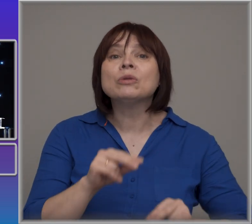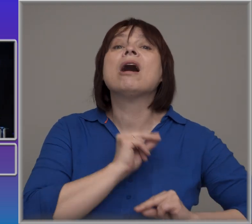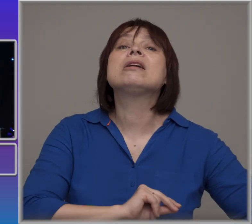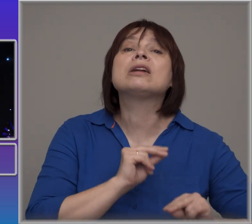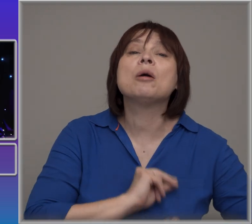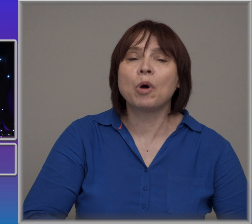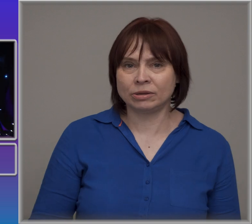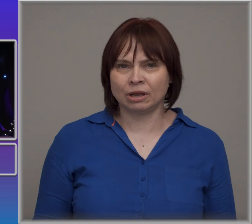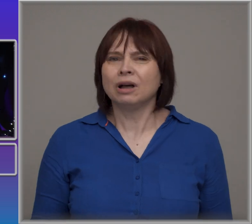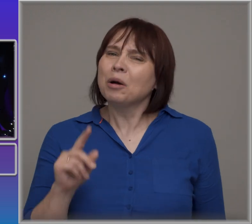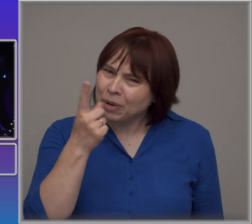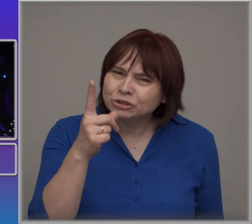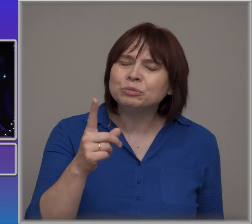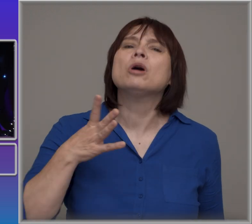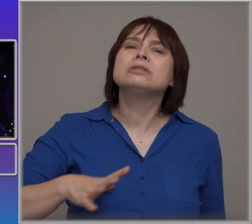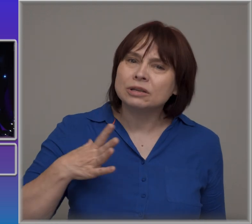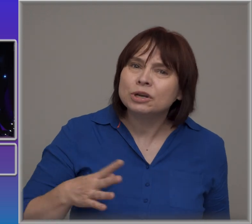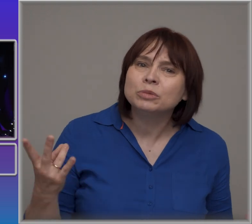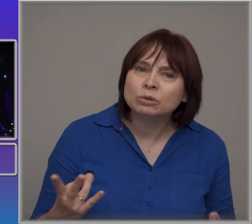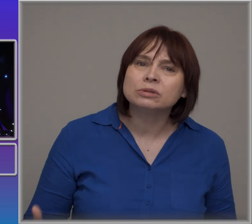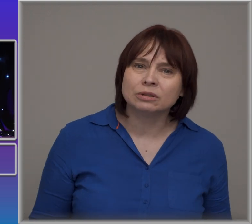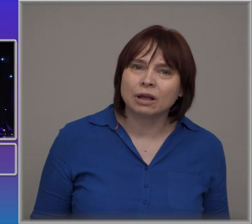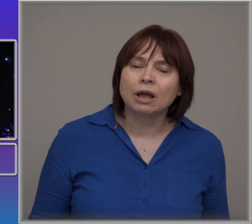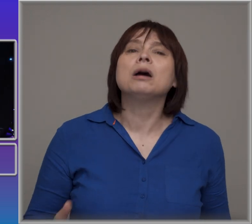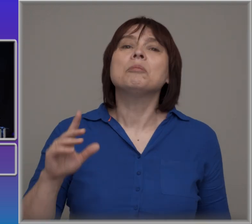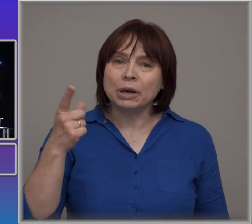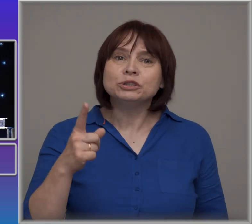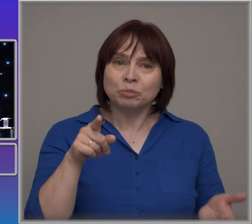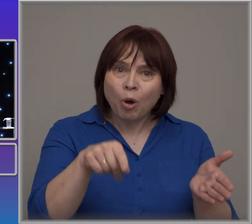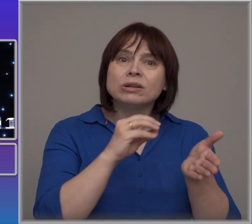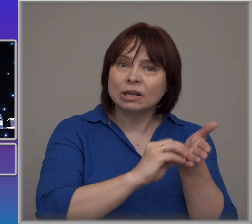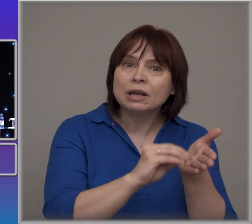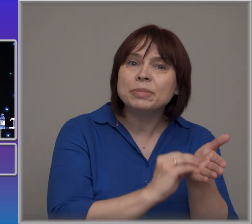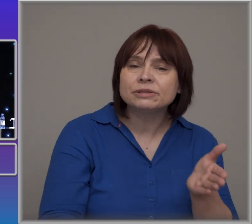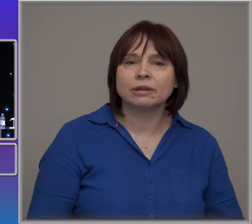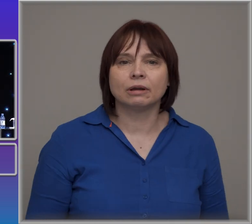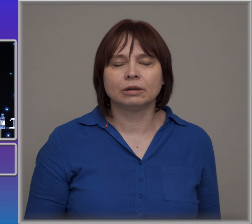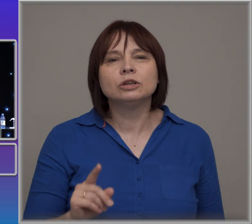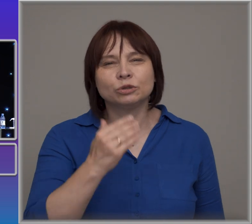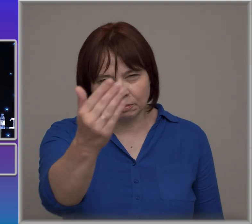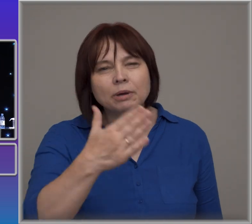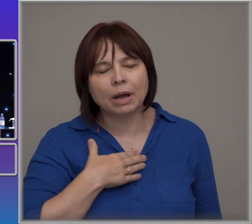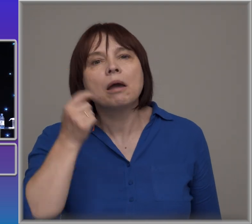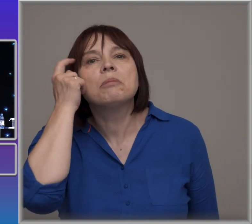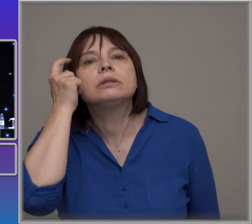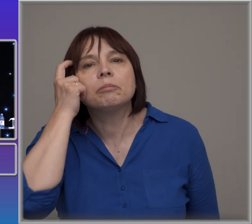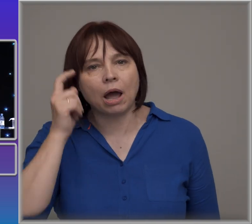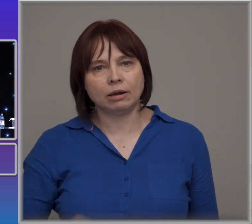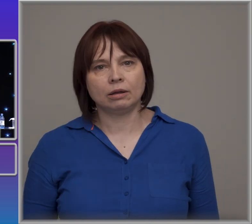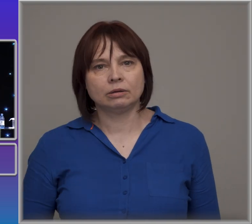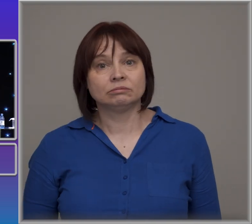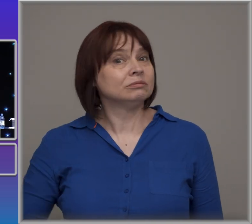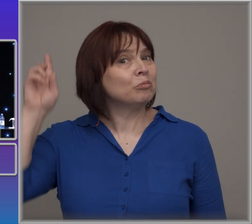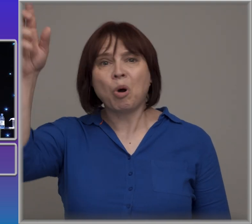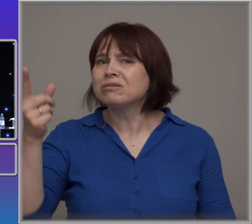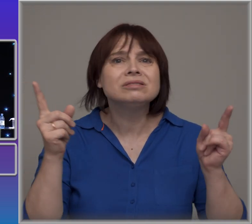не становится просто, как я вам говорил, вот эти античные мифы о богах, которые только управляют, которые